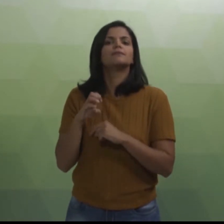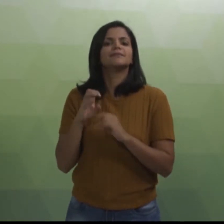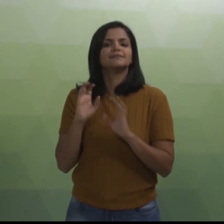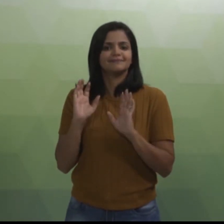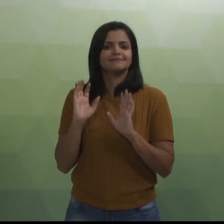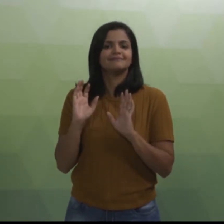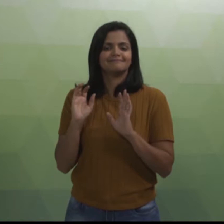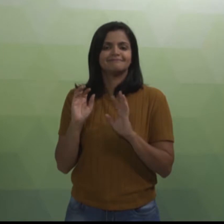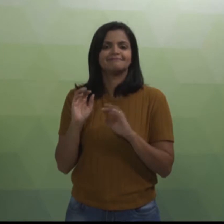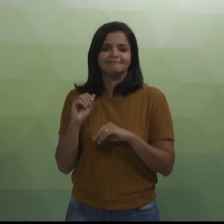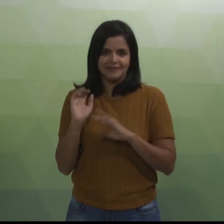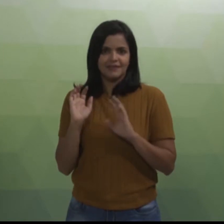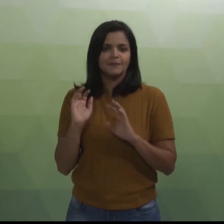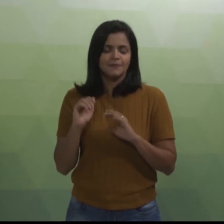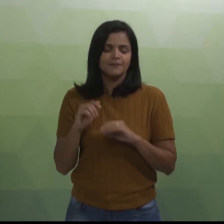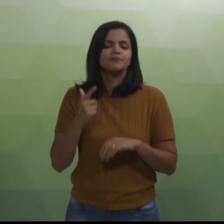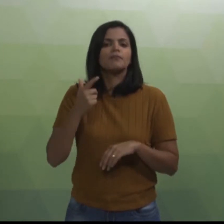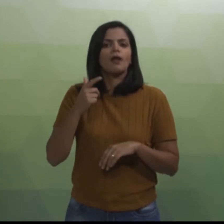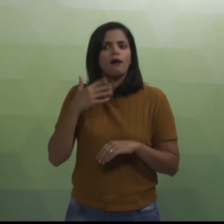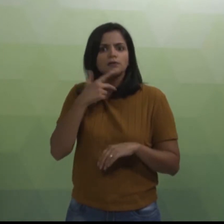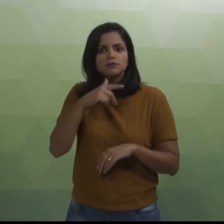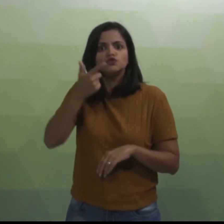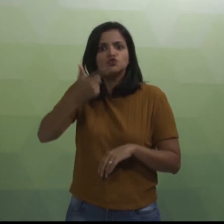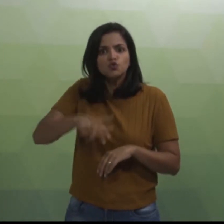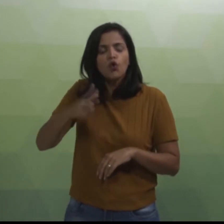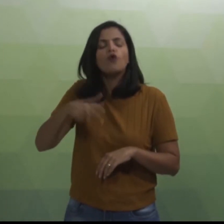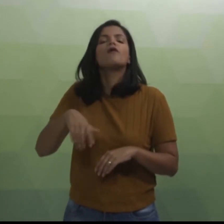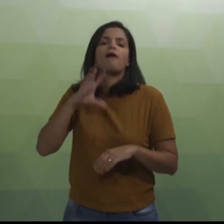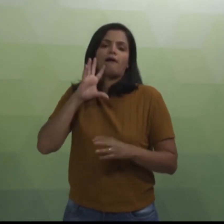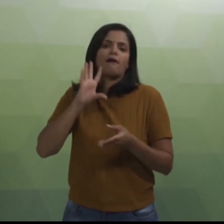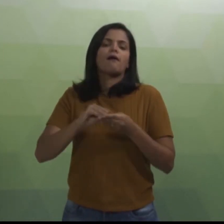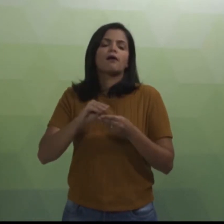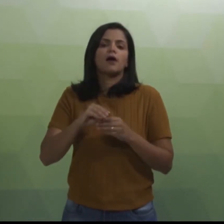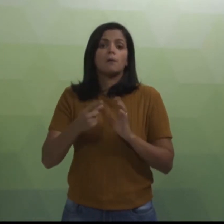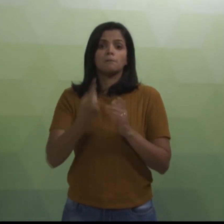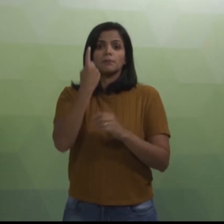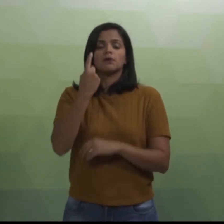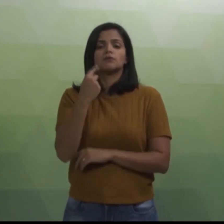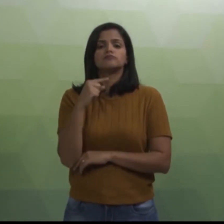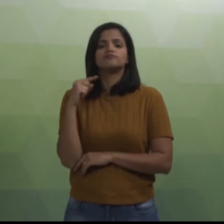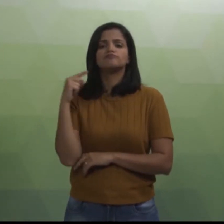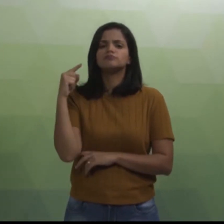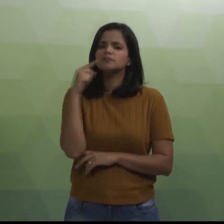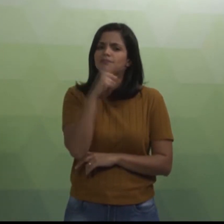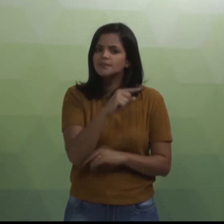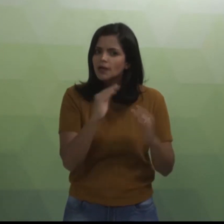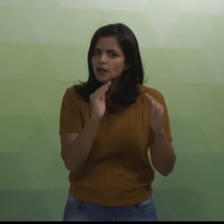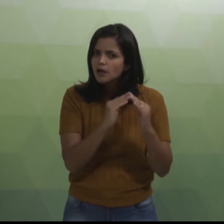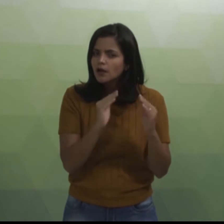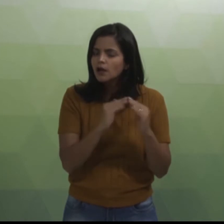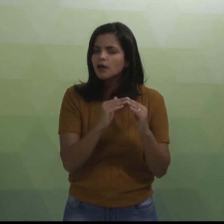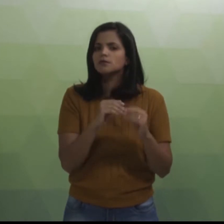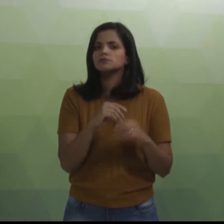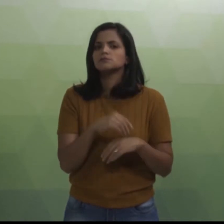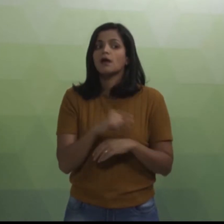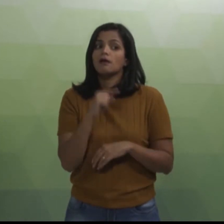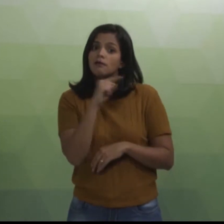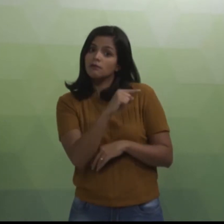Então, estou trazendo novamente o nome para o contexto. Então, eu apenas aponto, faço o